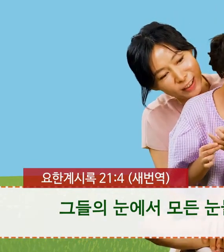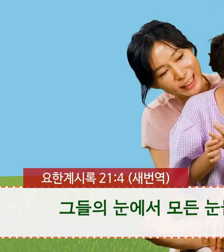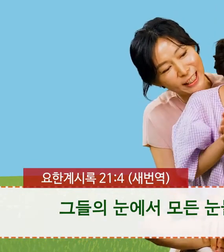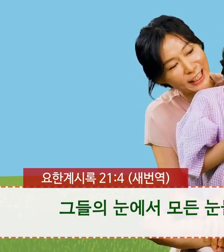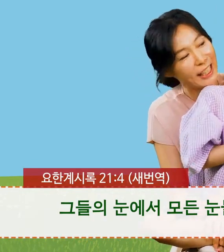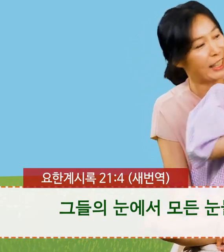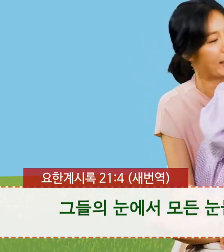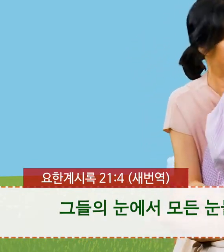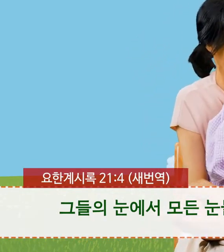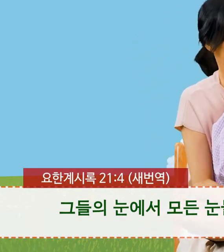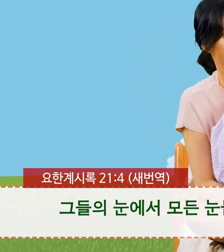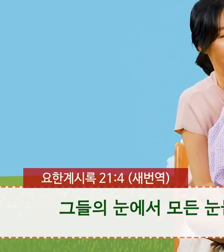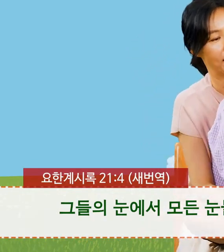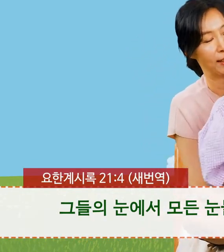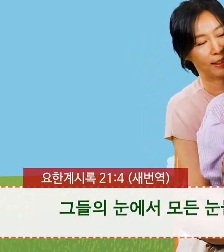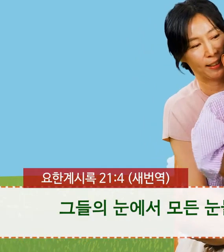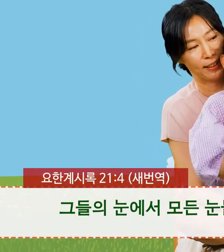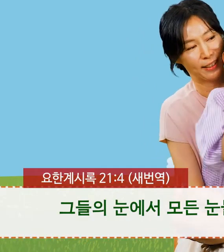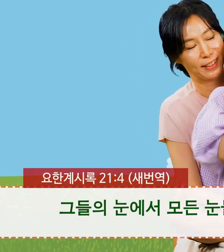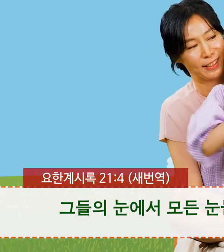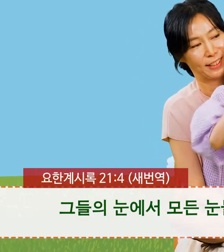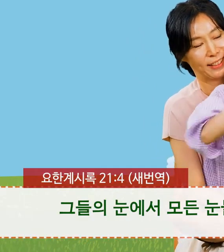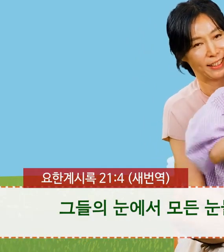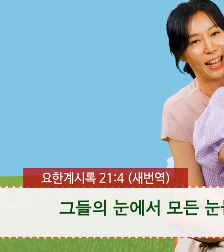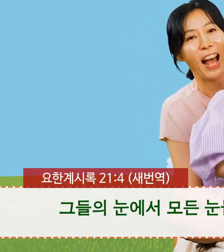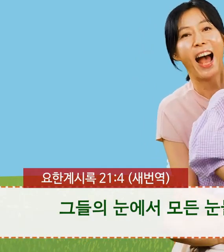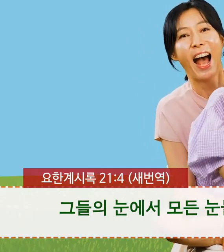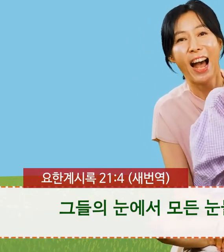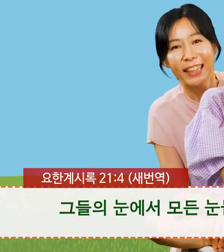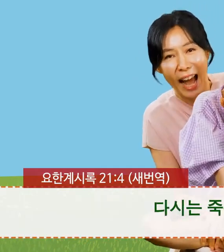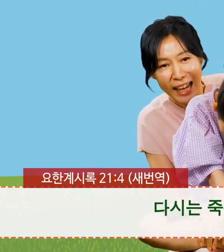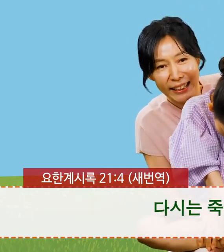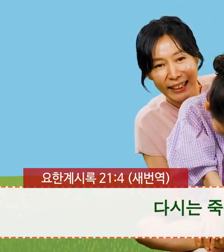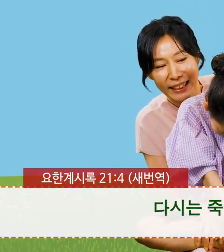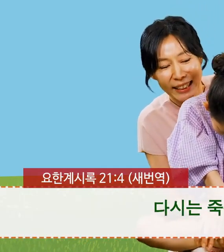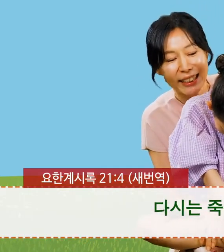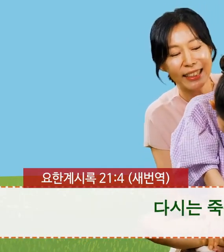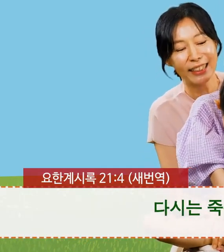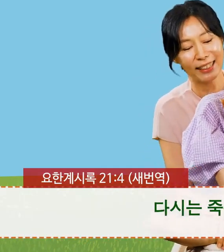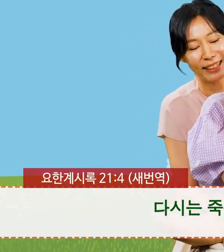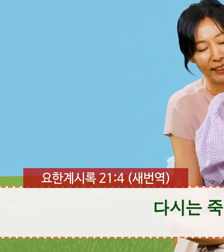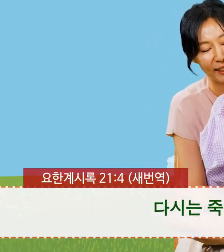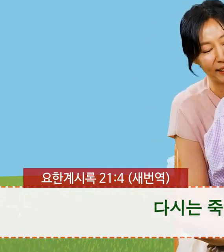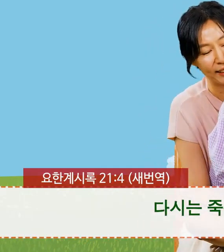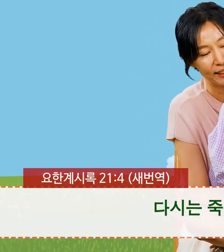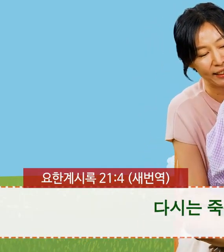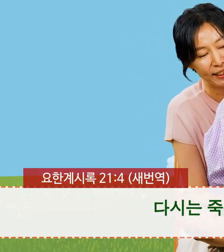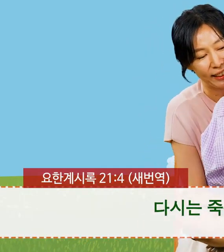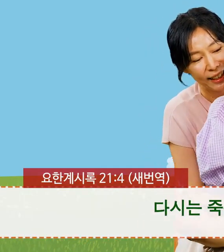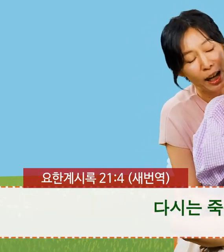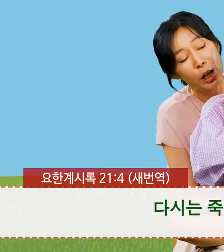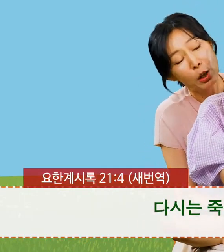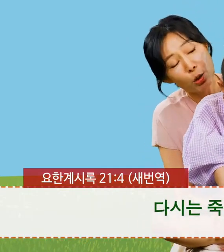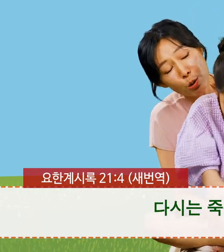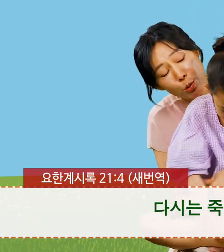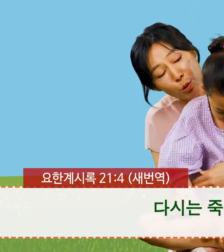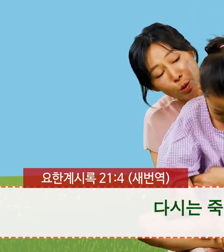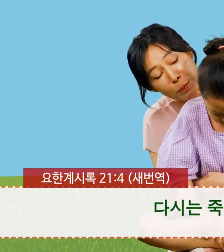주실 것이니 주신들이 다시는